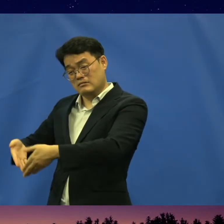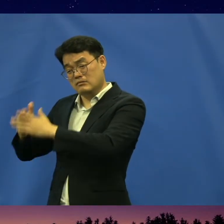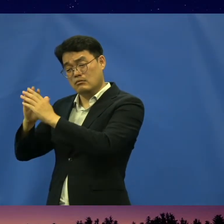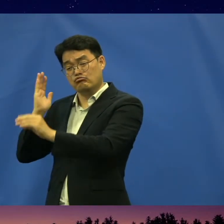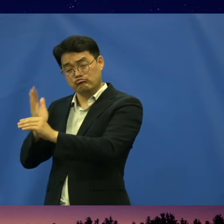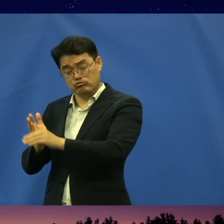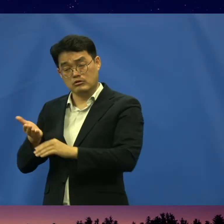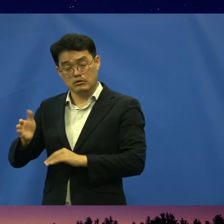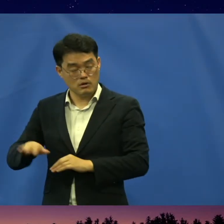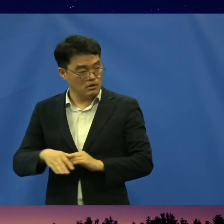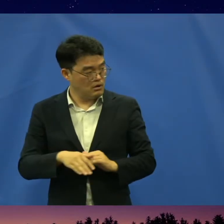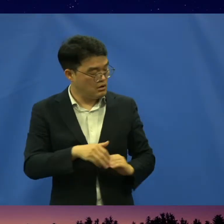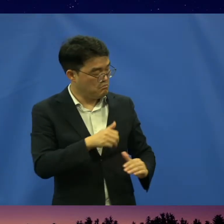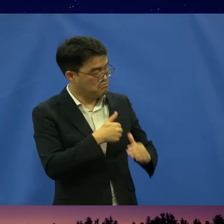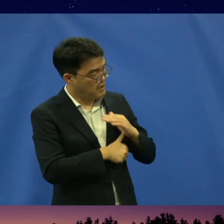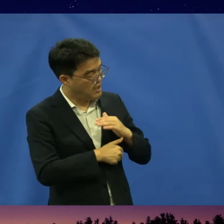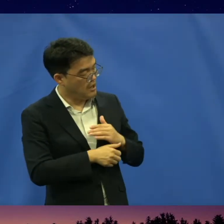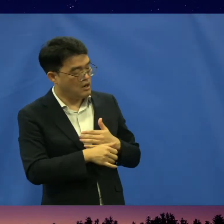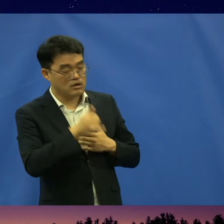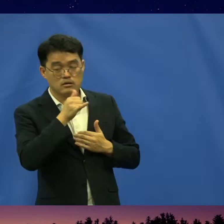맞대응하지 않아요.